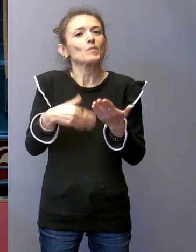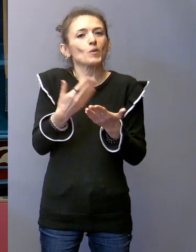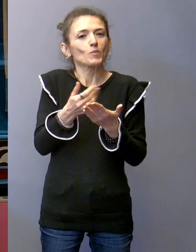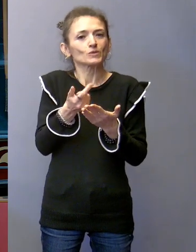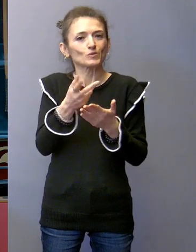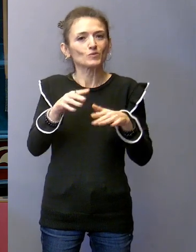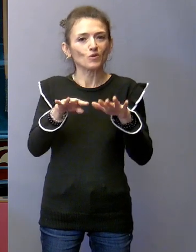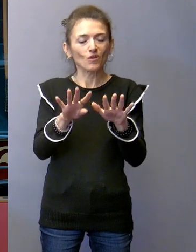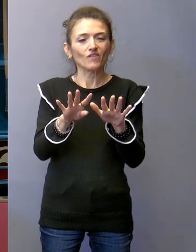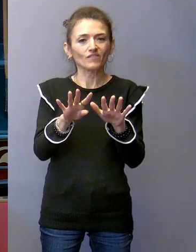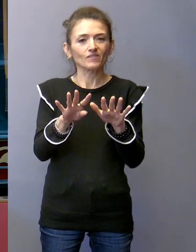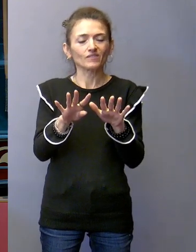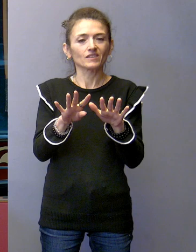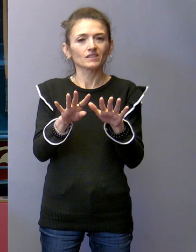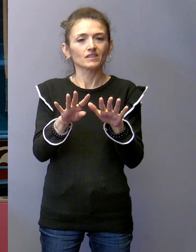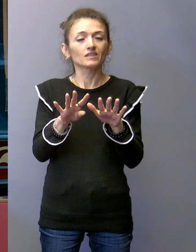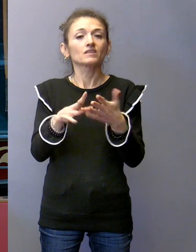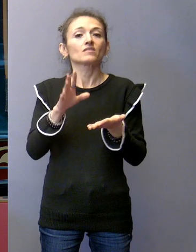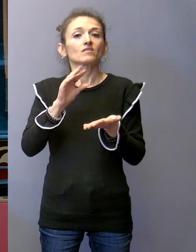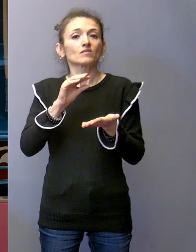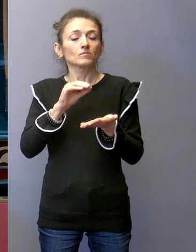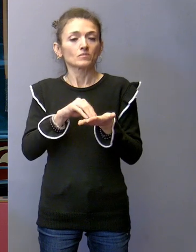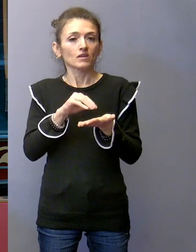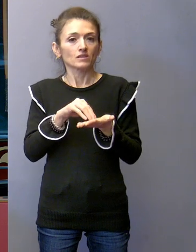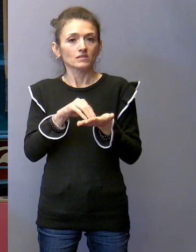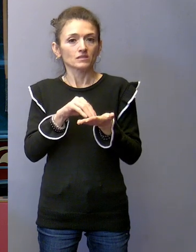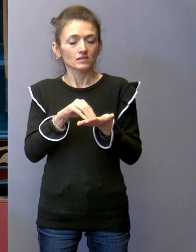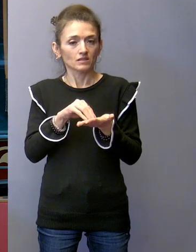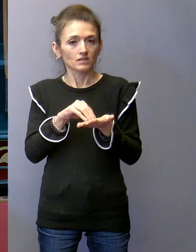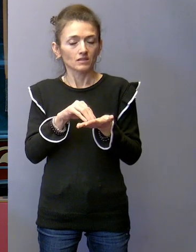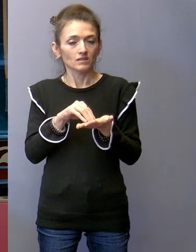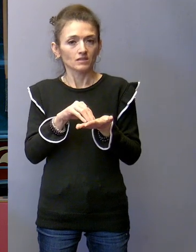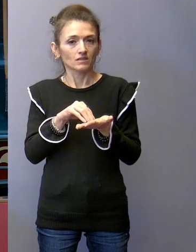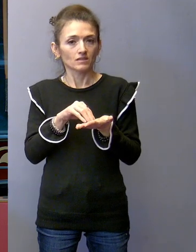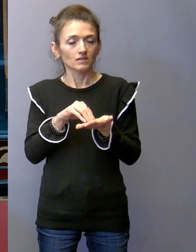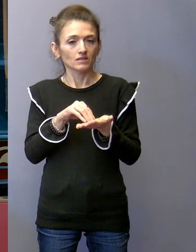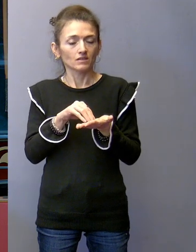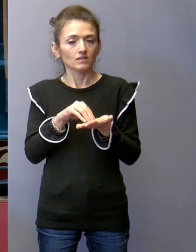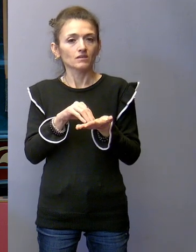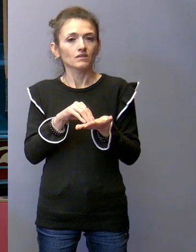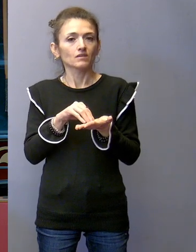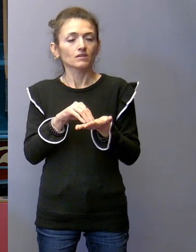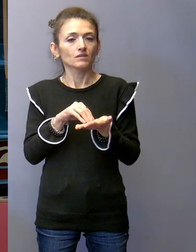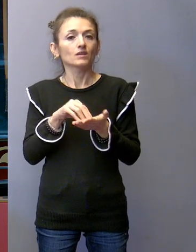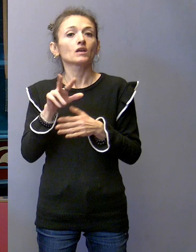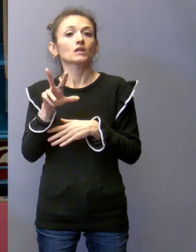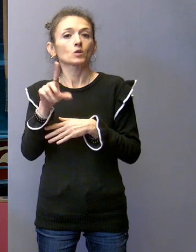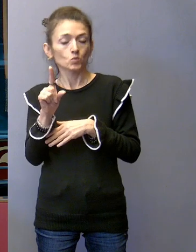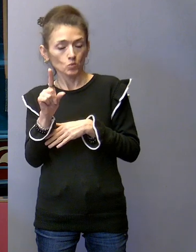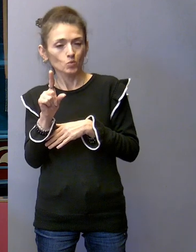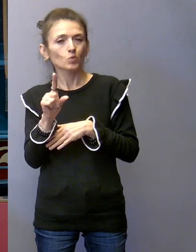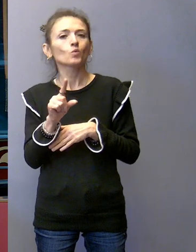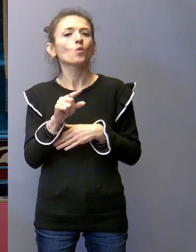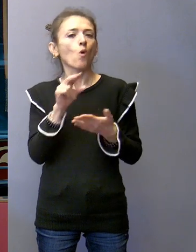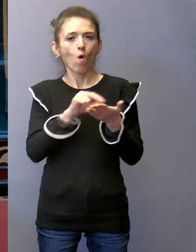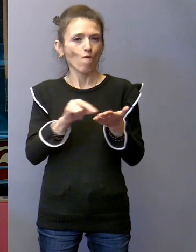numero 9 presenti 30 presenti 31 2